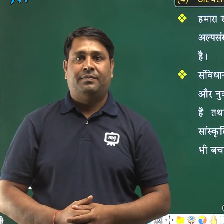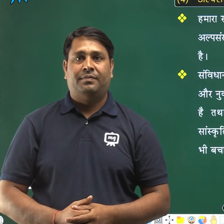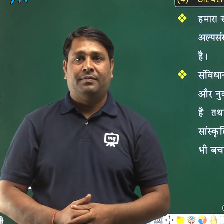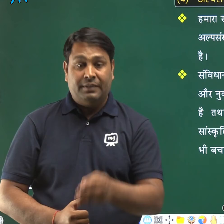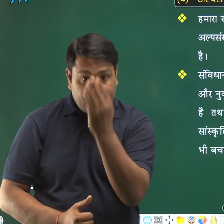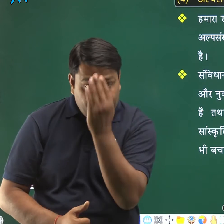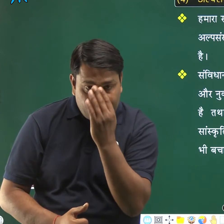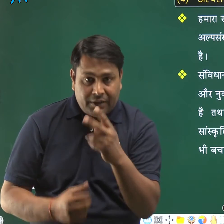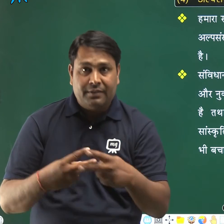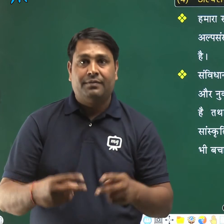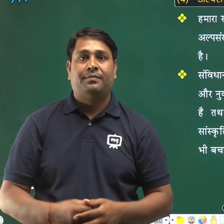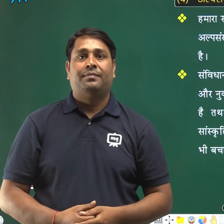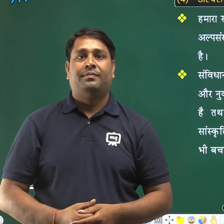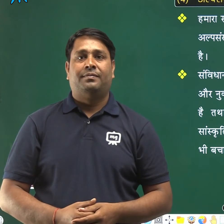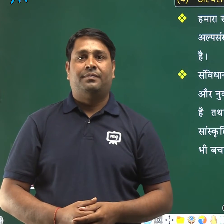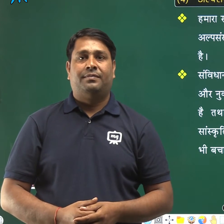अल्पसंख्यक